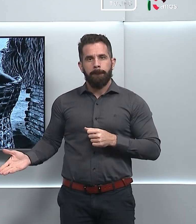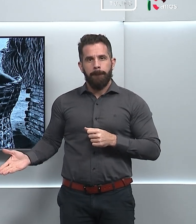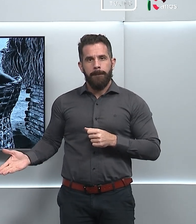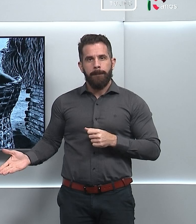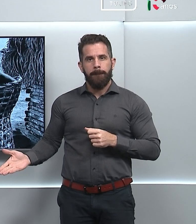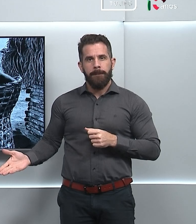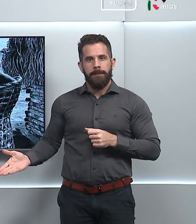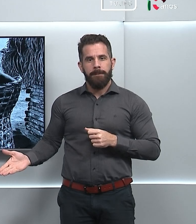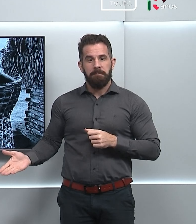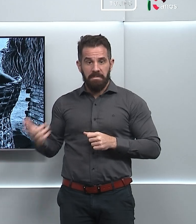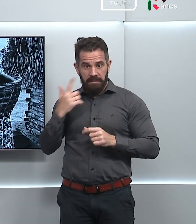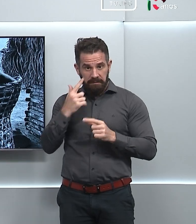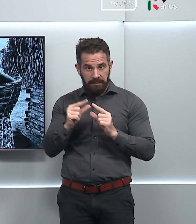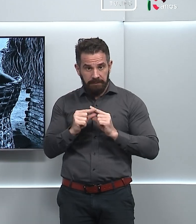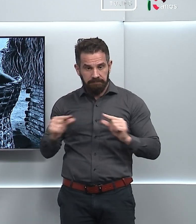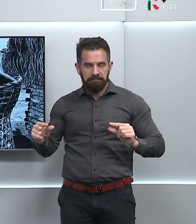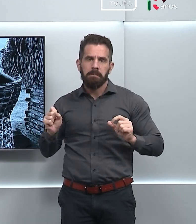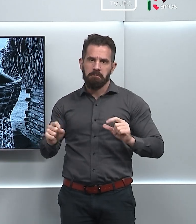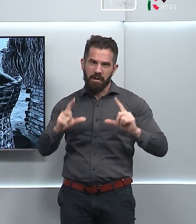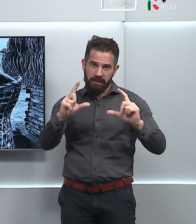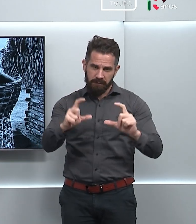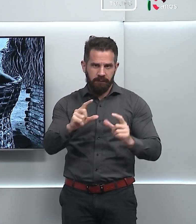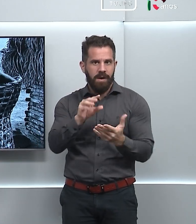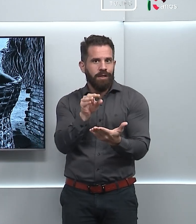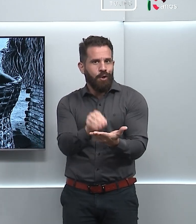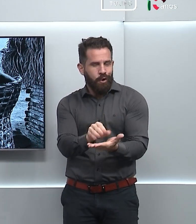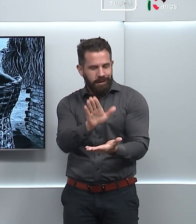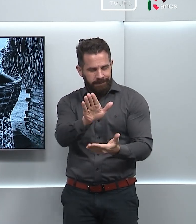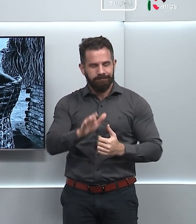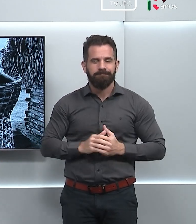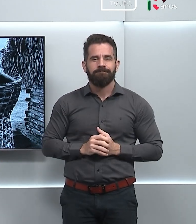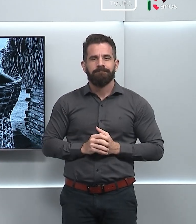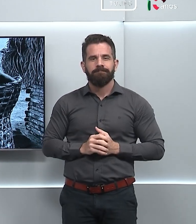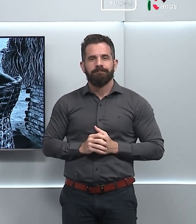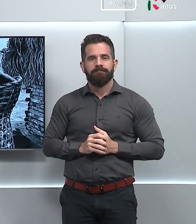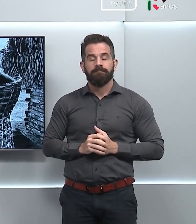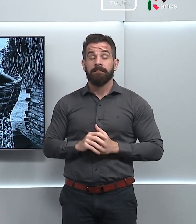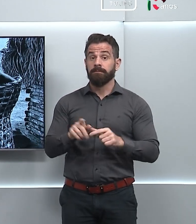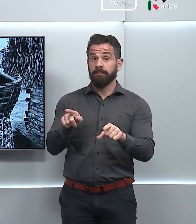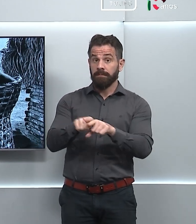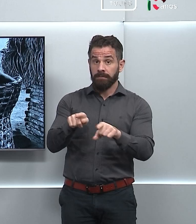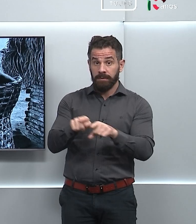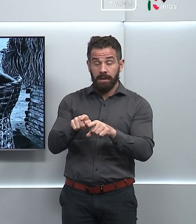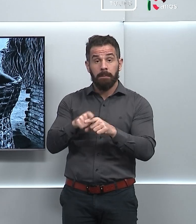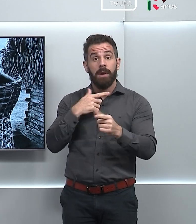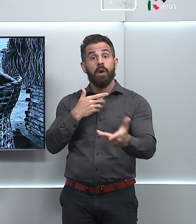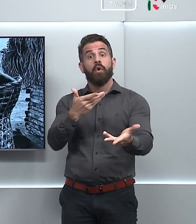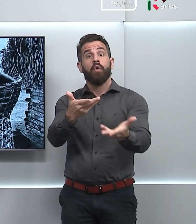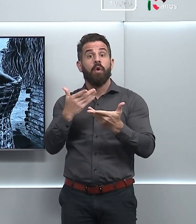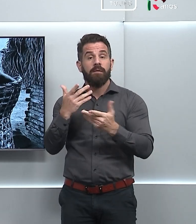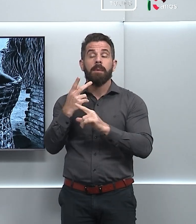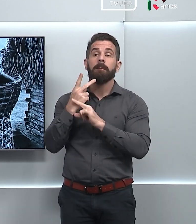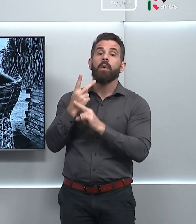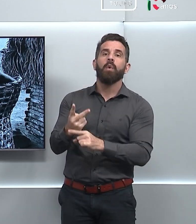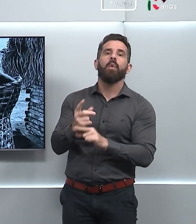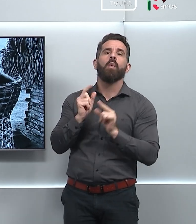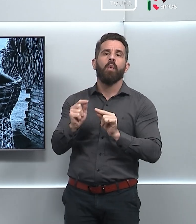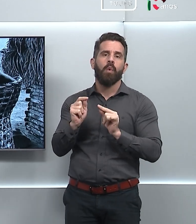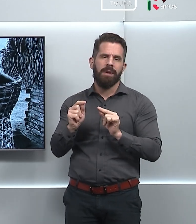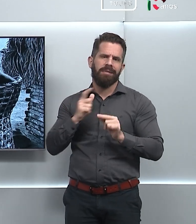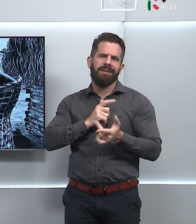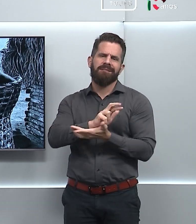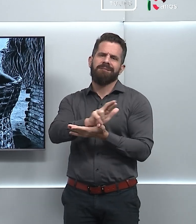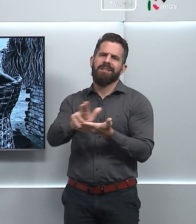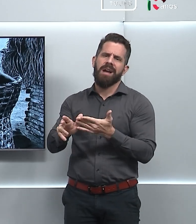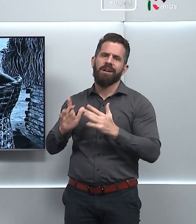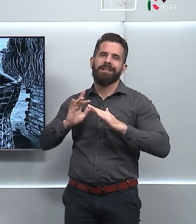629-9181-1406, como está aqui embaixo. Você pode tirar uma foto se você quiser ou anotar. Além disso, a gente te convida também a buscar os perfis da TV